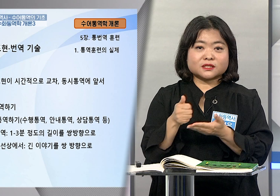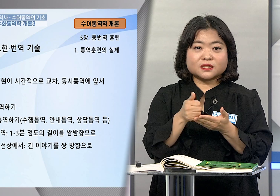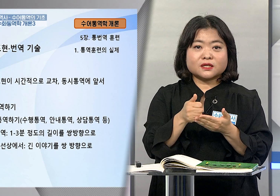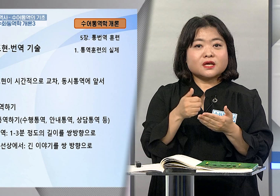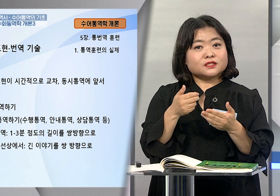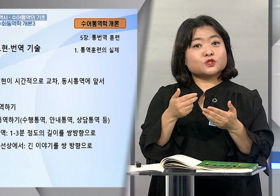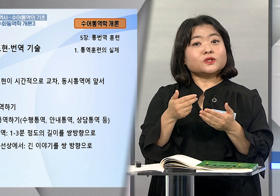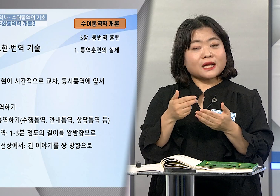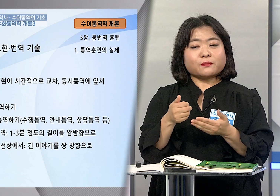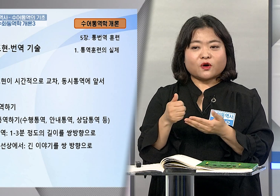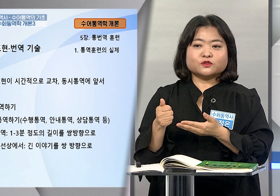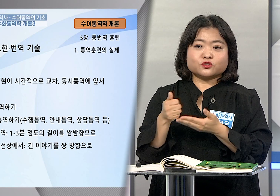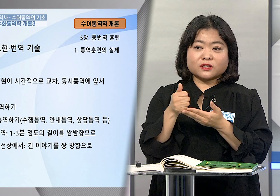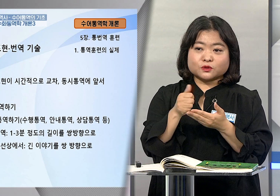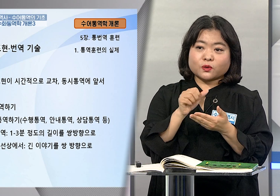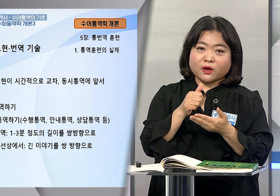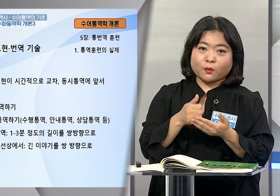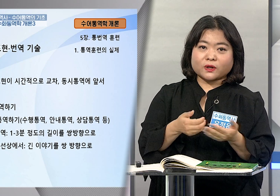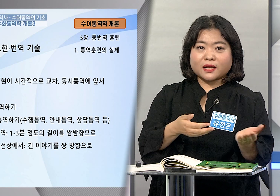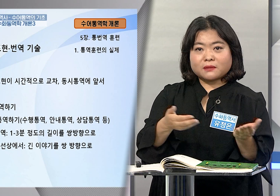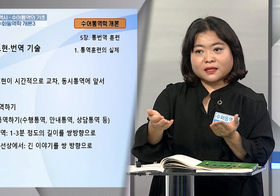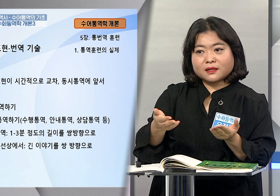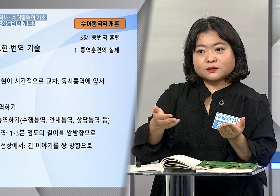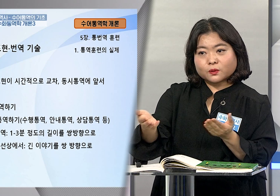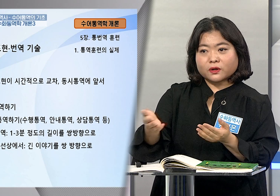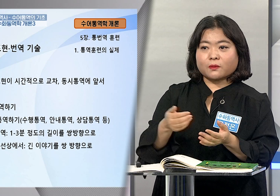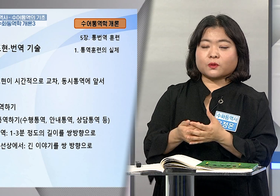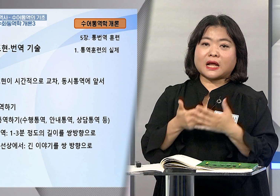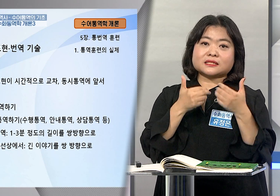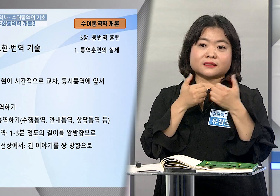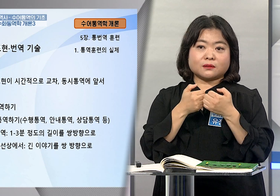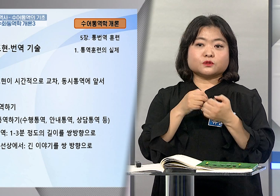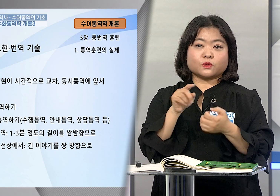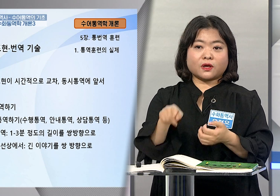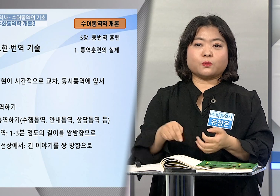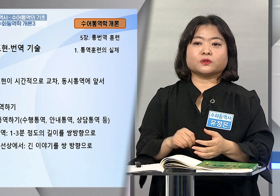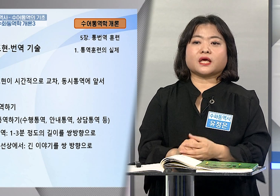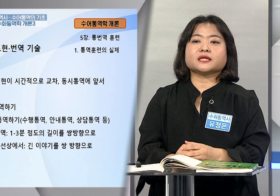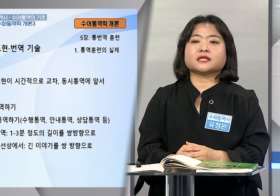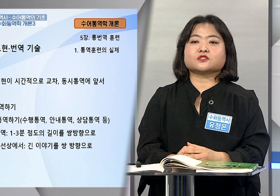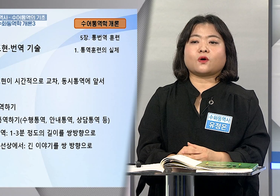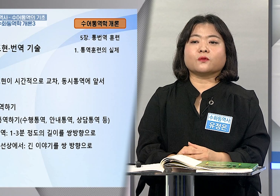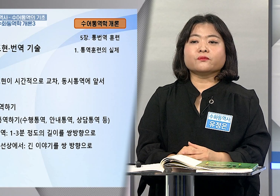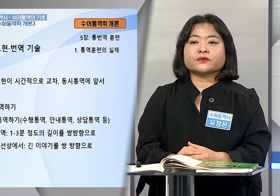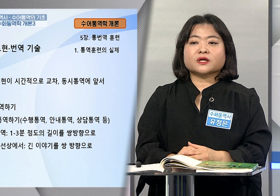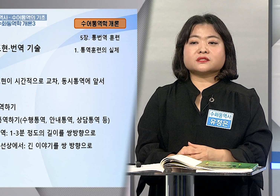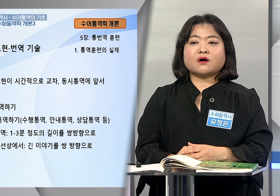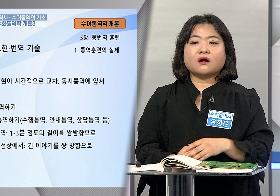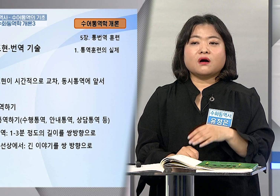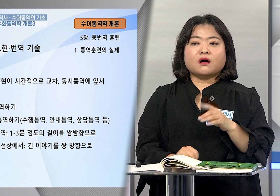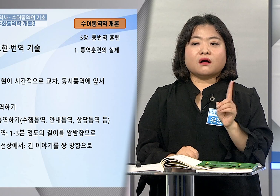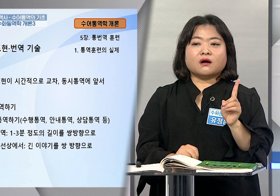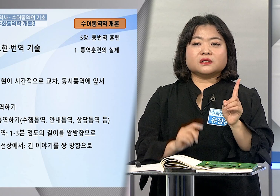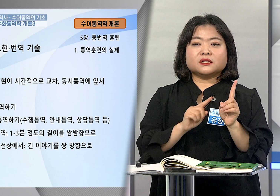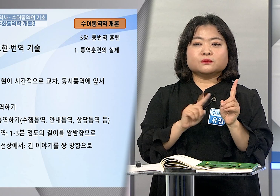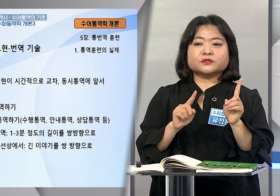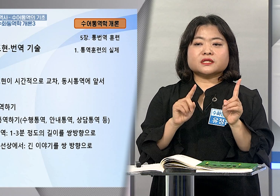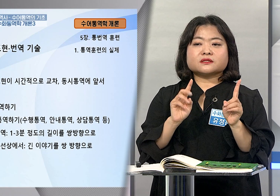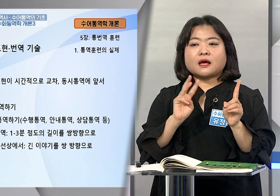같이 직원이라면 수행을 통역해보거나 아니면 안내를 통역해보거나 상담을 통역해보는 게 있겠죠. 그래서 1분에서